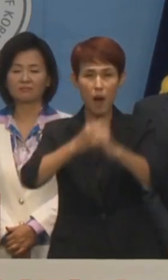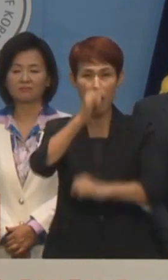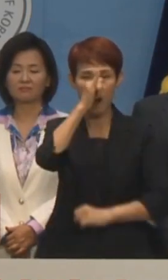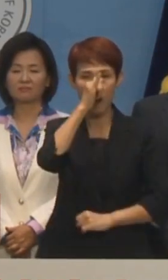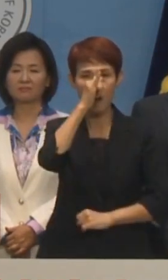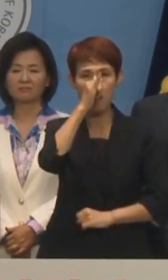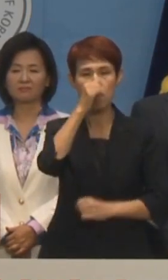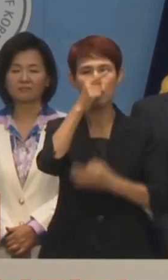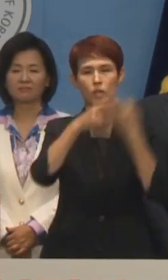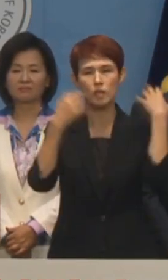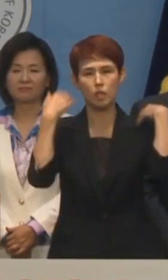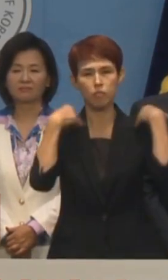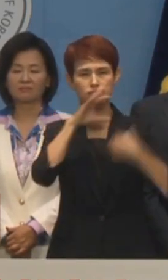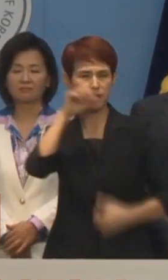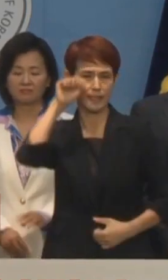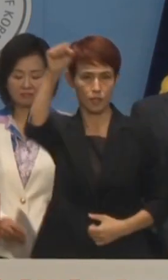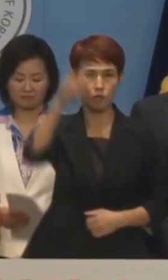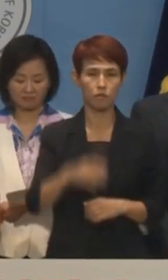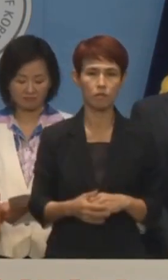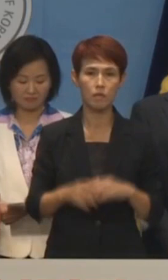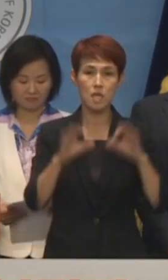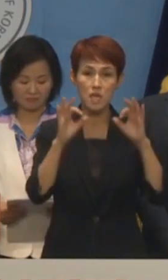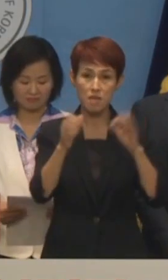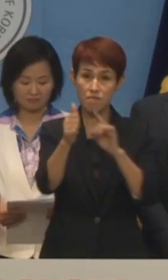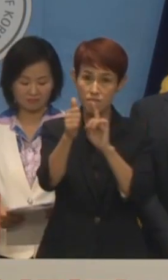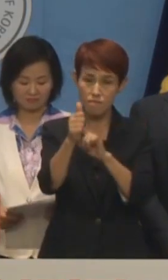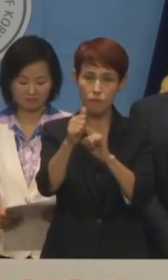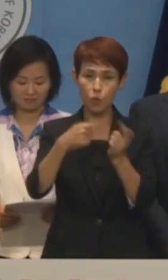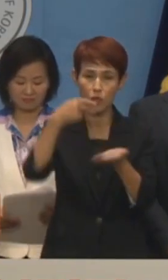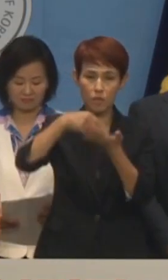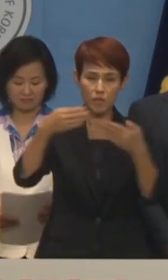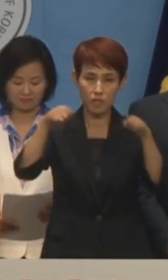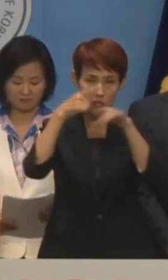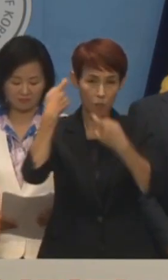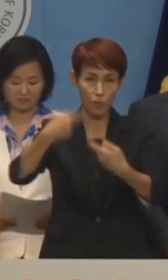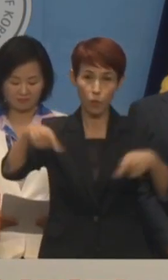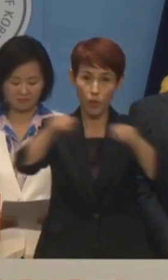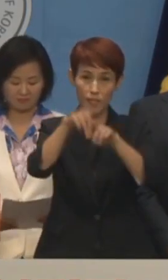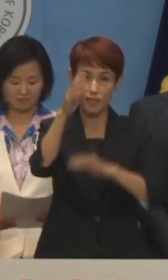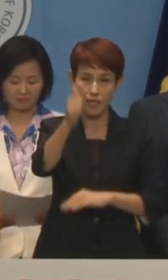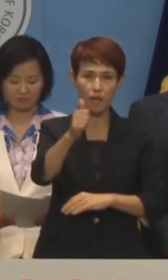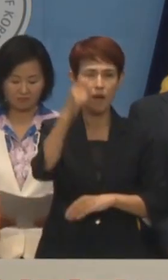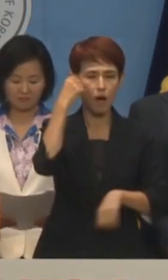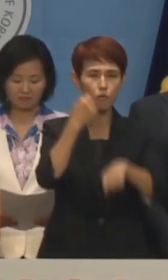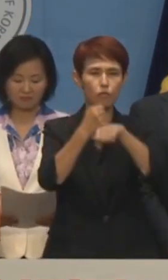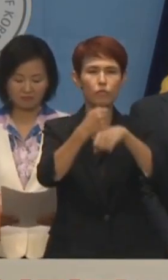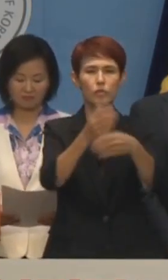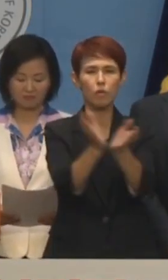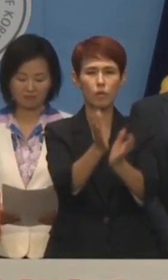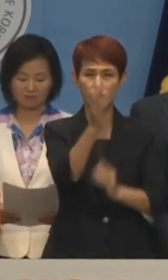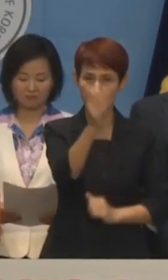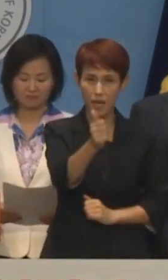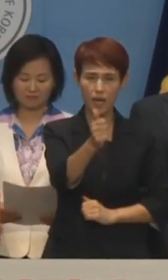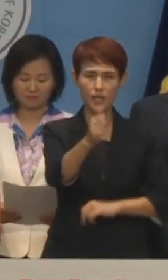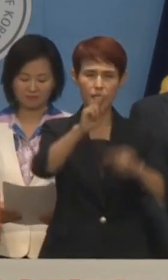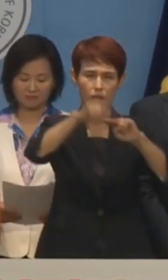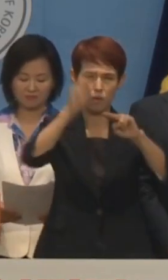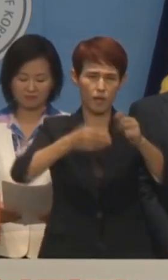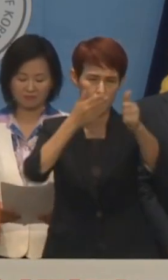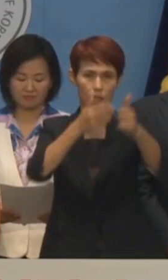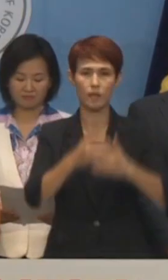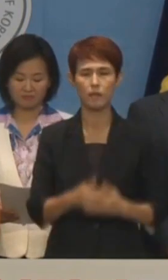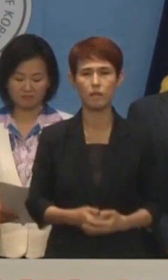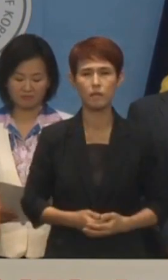강력히 규탄하며 김영석 독립기념관장과 김낙연 한국학중앙연구원장의 사퇴를 요구합니다. 만약